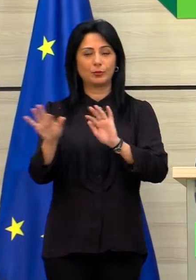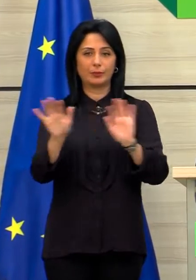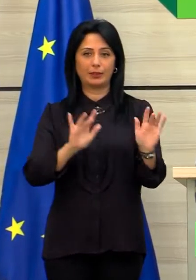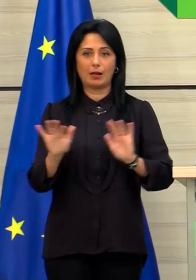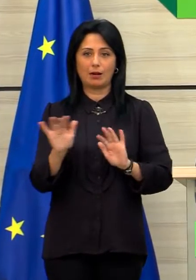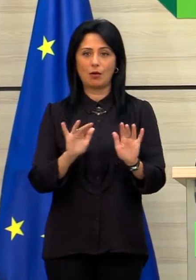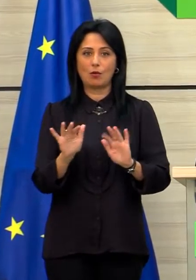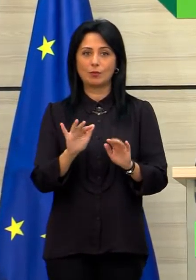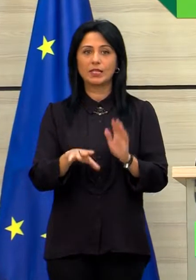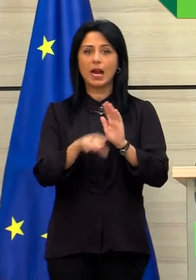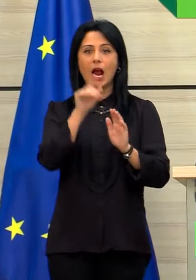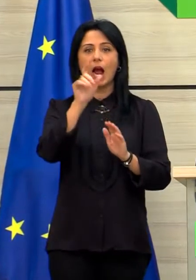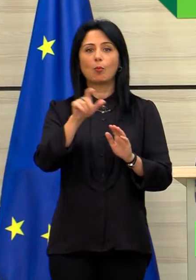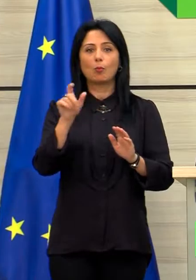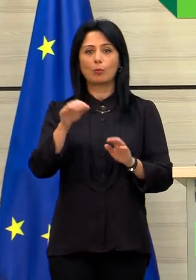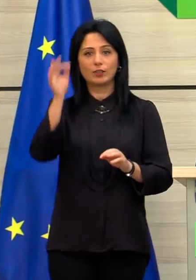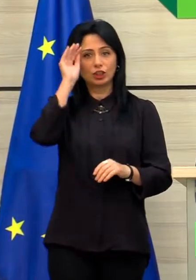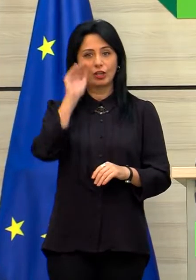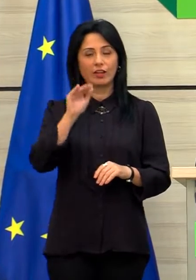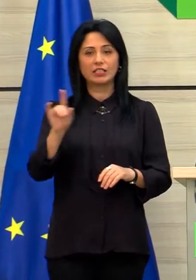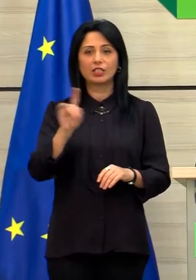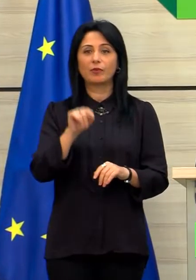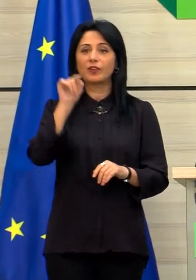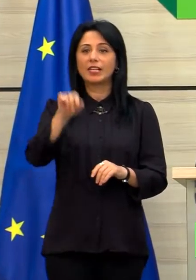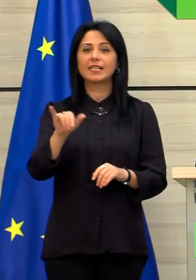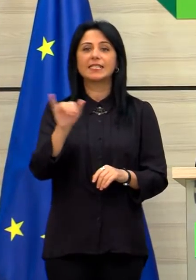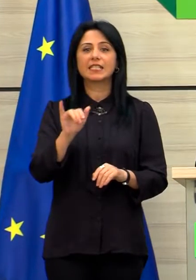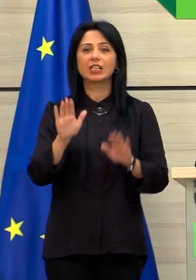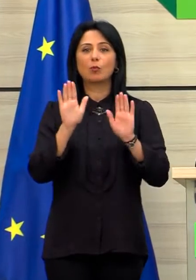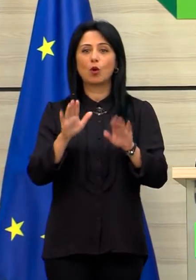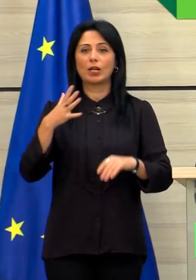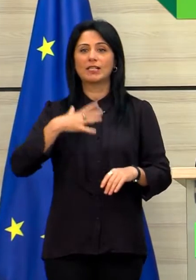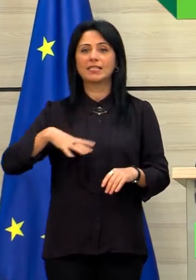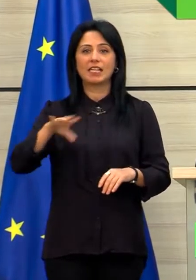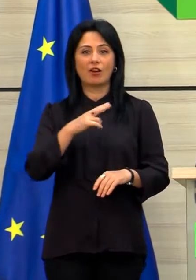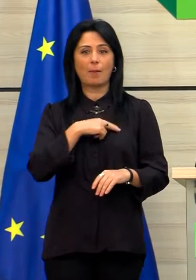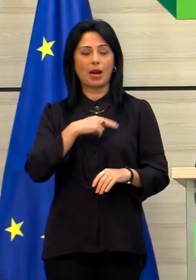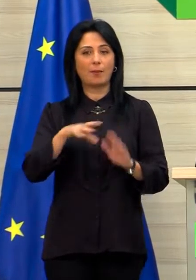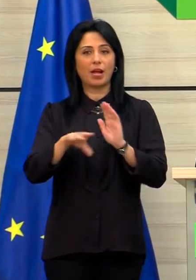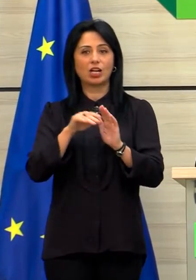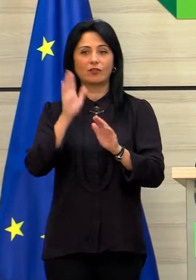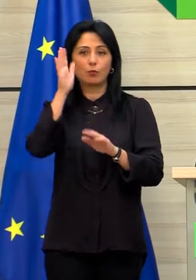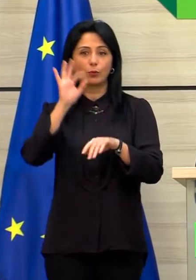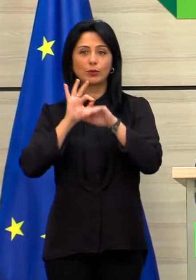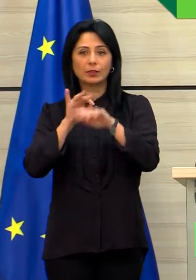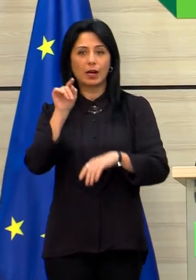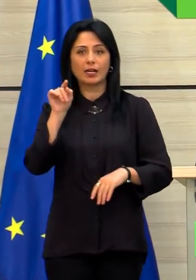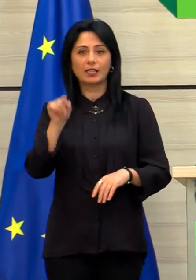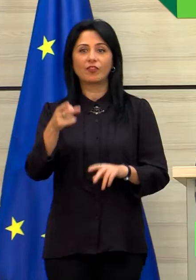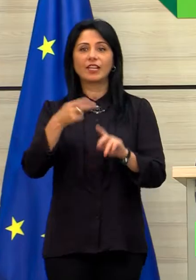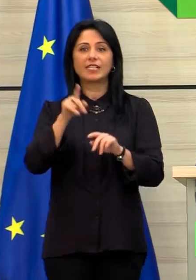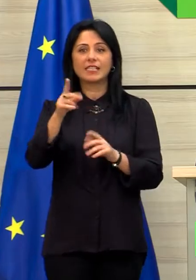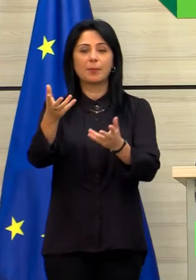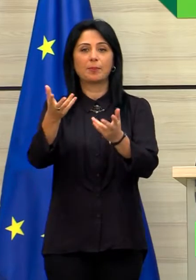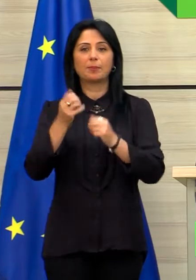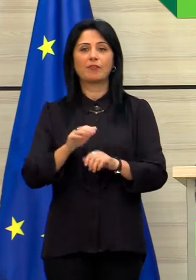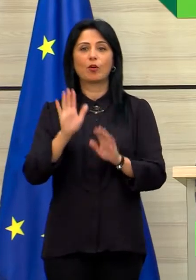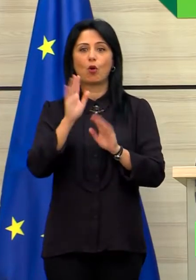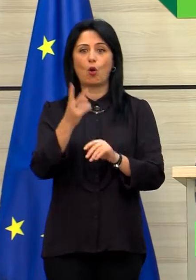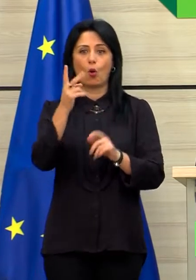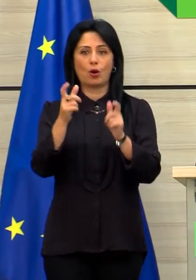მიმდინარეობს. ამ მომრჩევლებს შევახსენებთ, რომ იქ, სადაც მხოლოდ საქართველოს პარლამენტის არჩევნები ტარდება, ისინი მიიღებენ